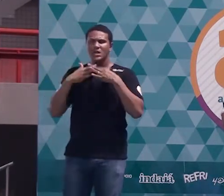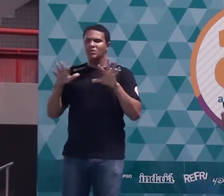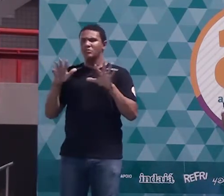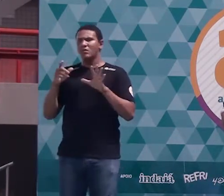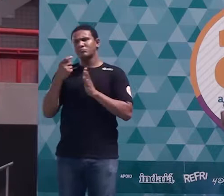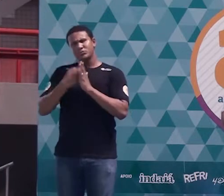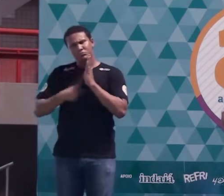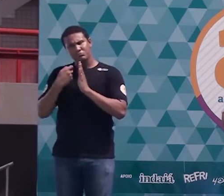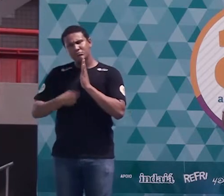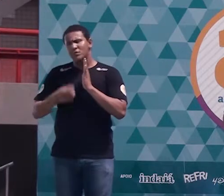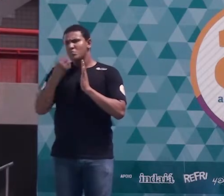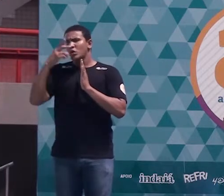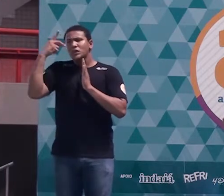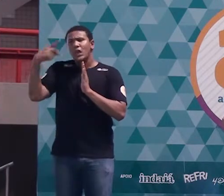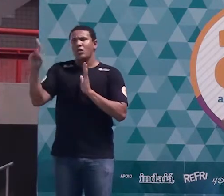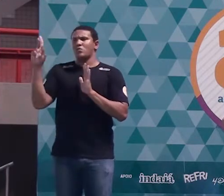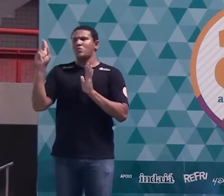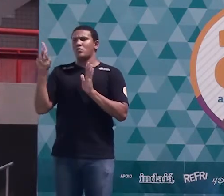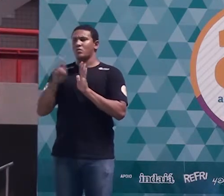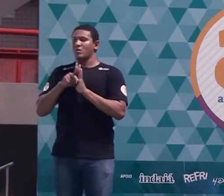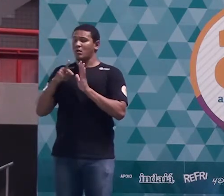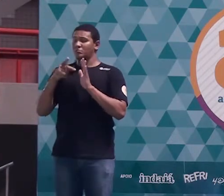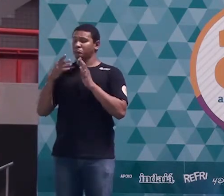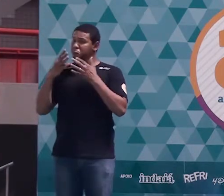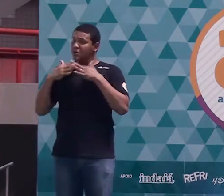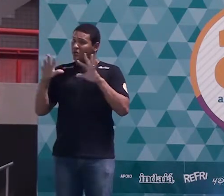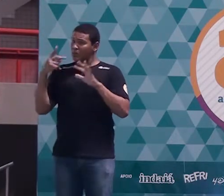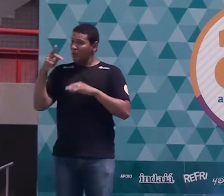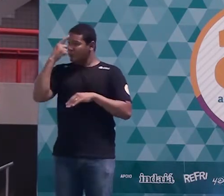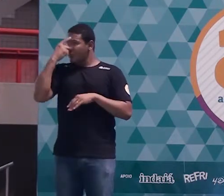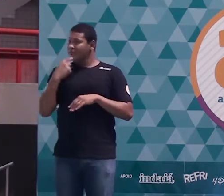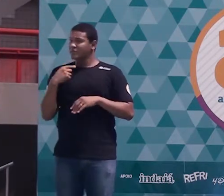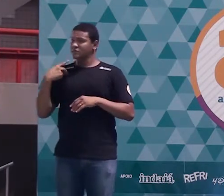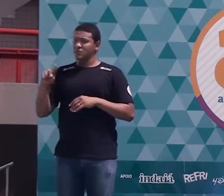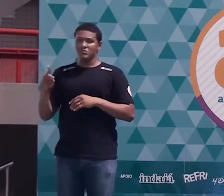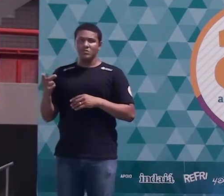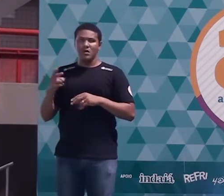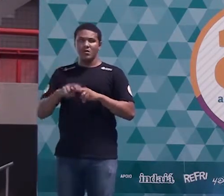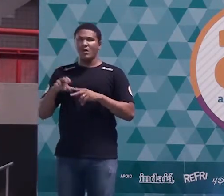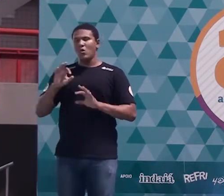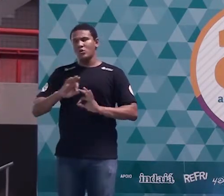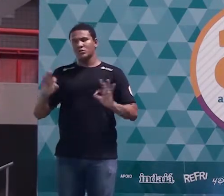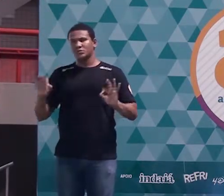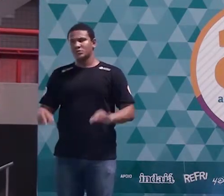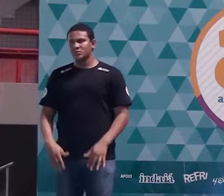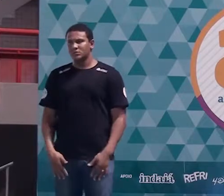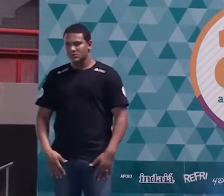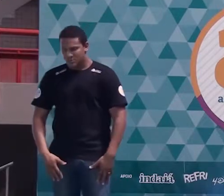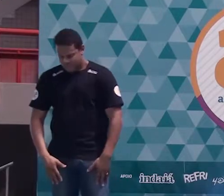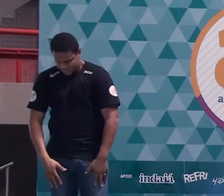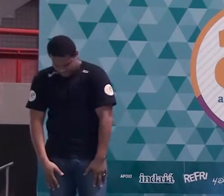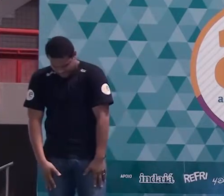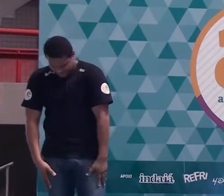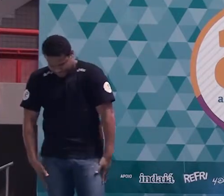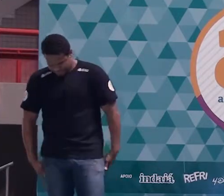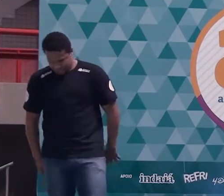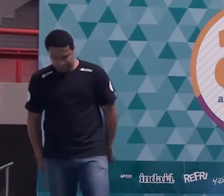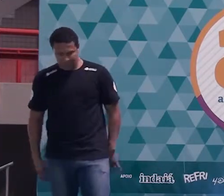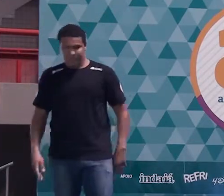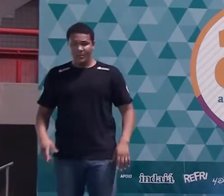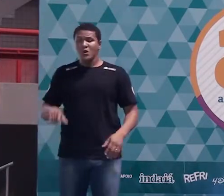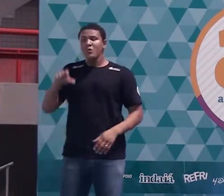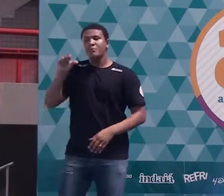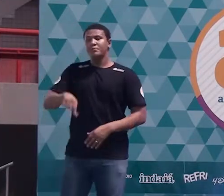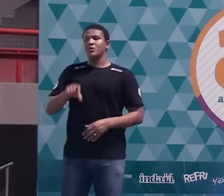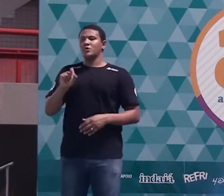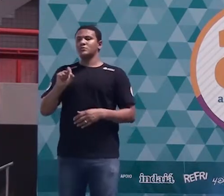sabe. Porque a sua redação vai ter a sua cara. Vai parecer com você. E vai ser ótima, né? Vai ser espontânea. A pior coisa que